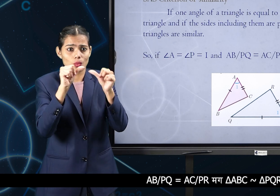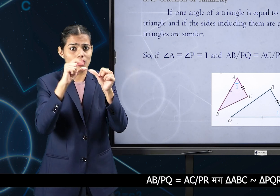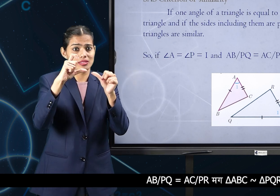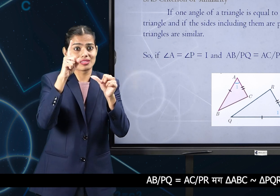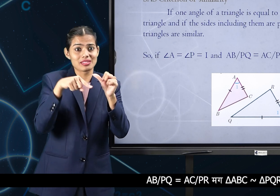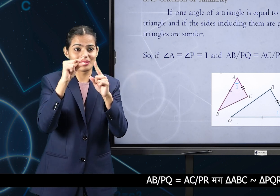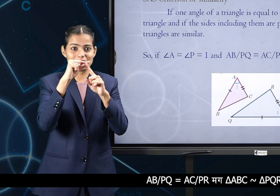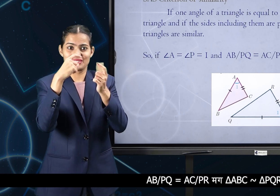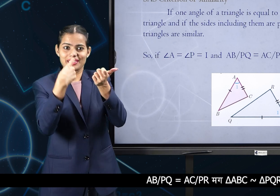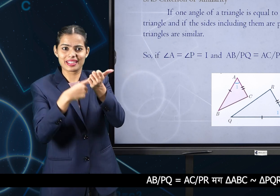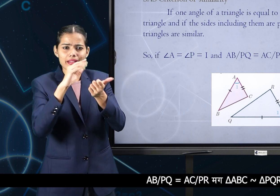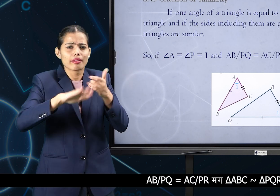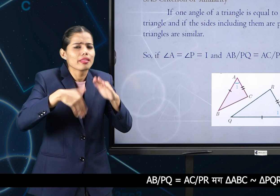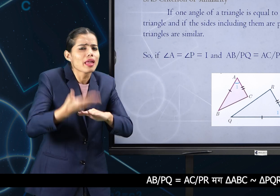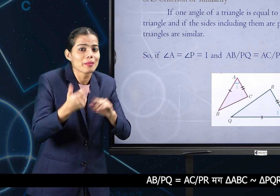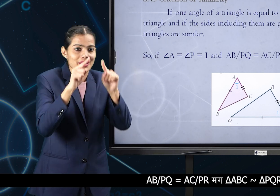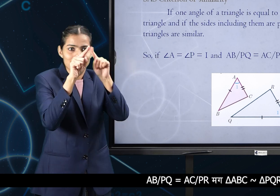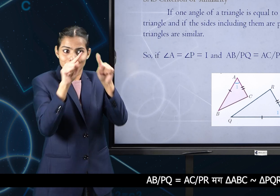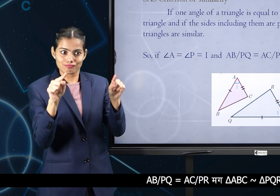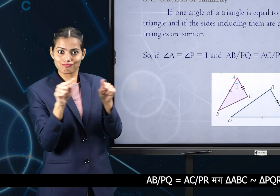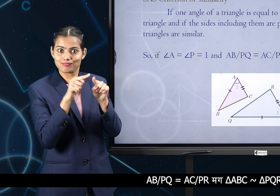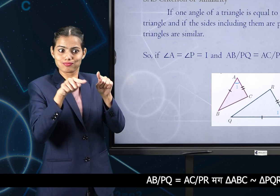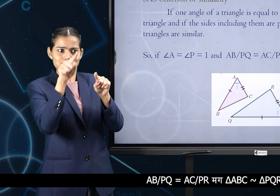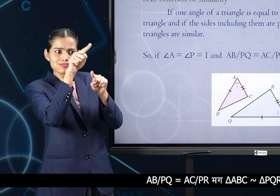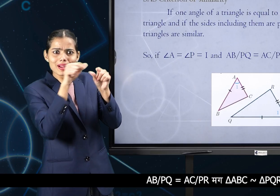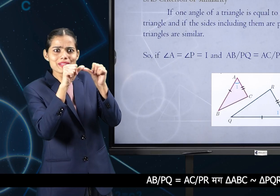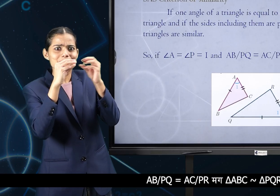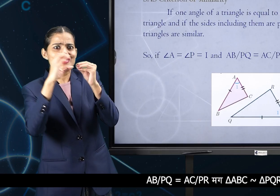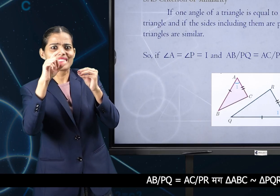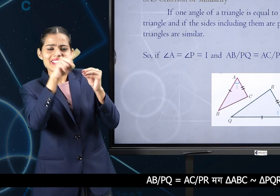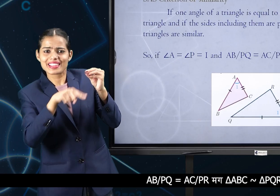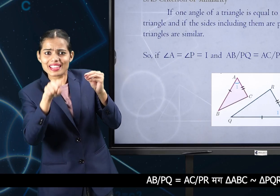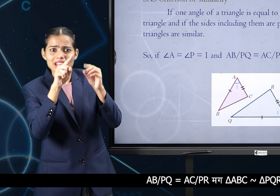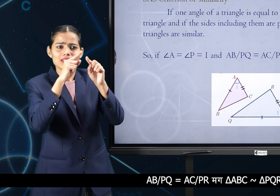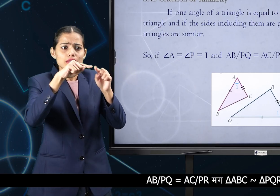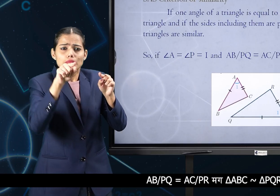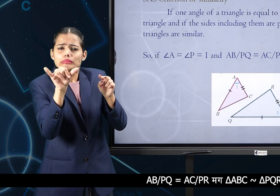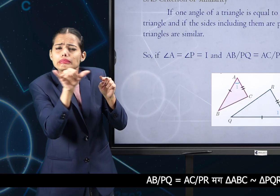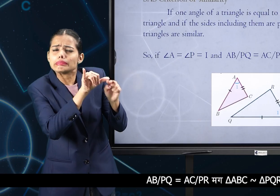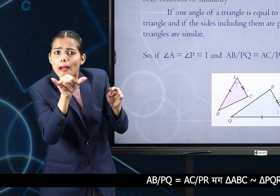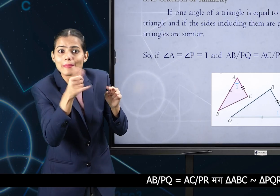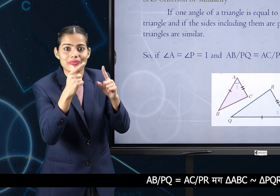टू AC बाय PR, मग ट्रायंगल ABC कॉन्ग्रुएंट ट्रायंगल PQR.